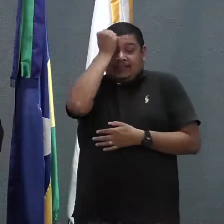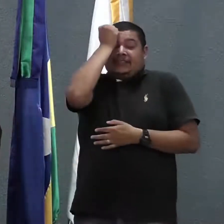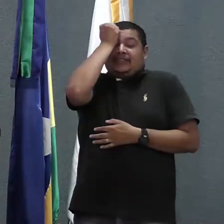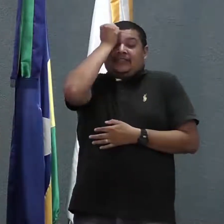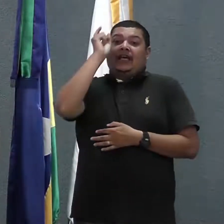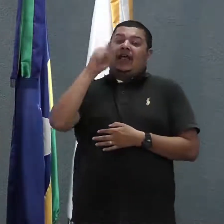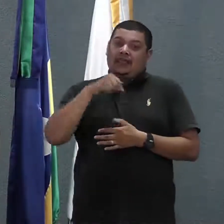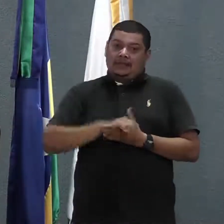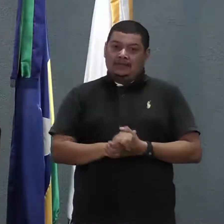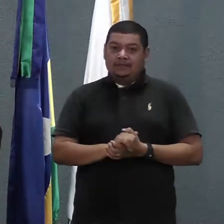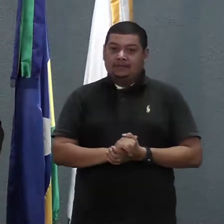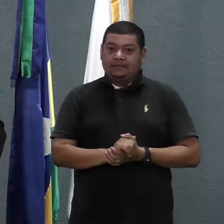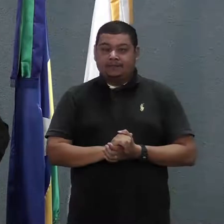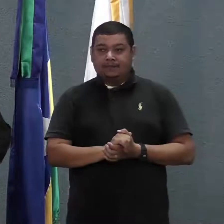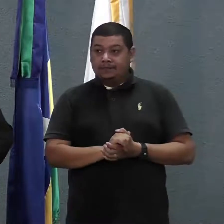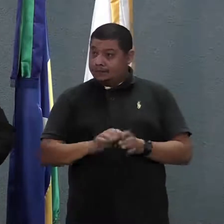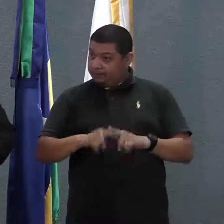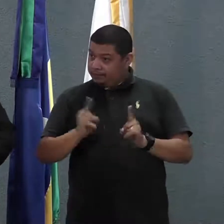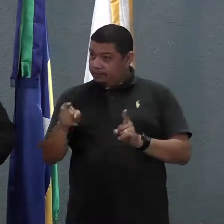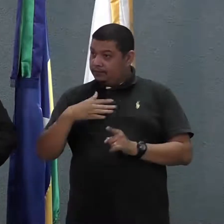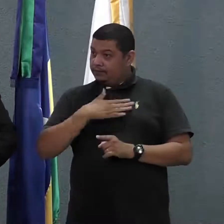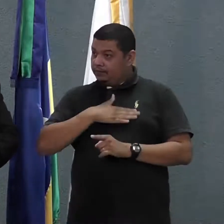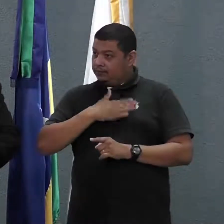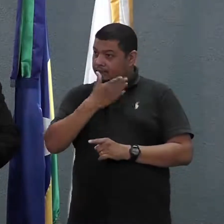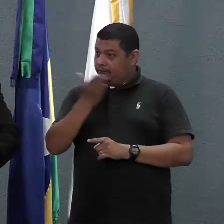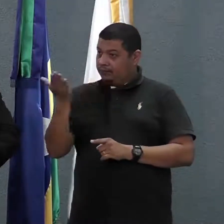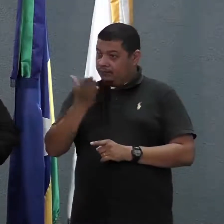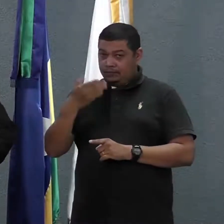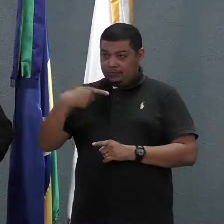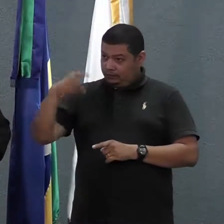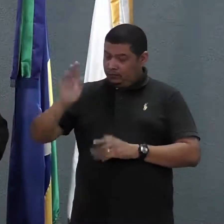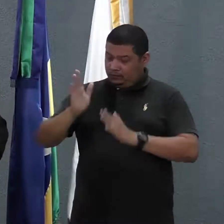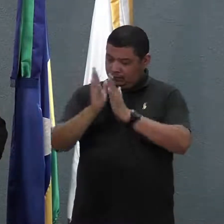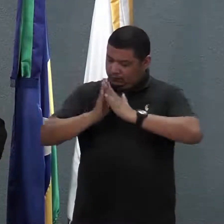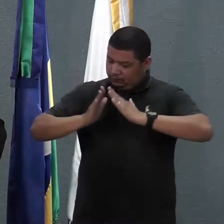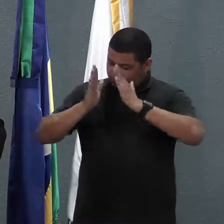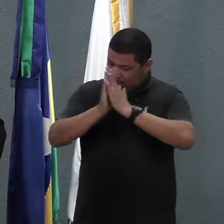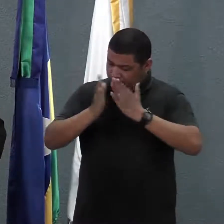errou. E eu gostaria que vocês, nas suas orações,